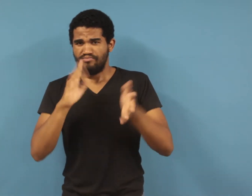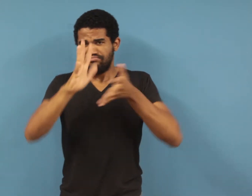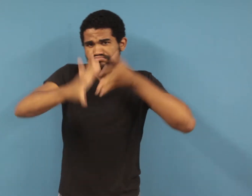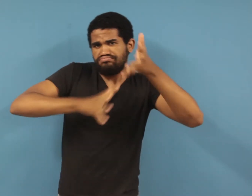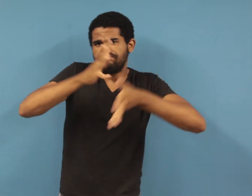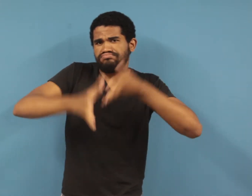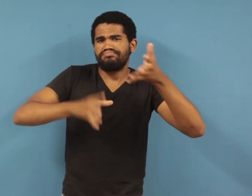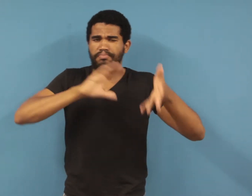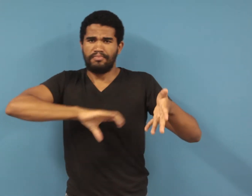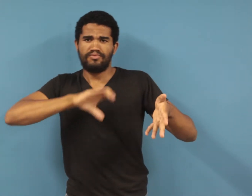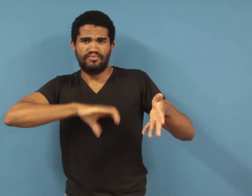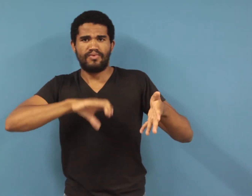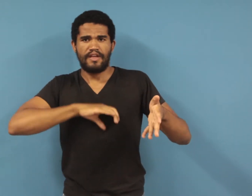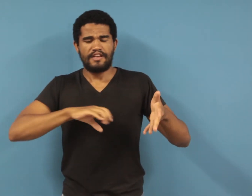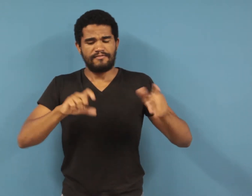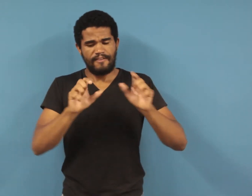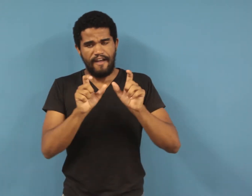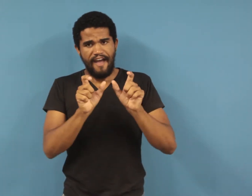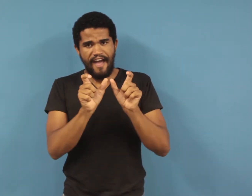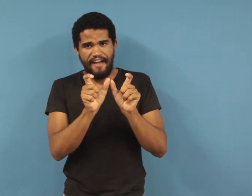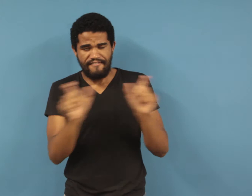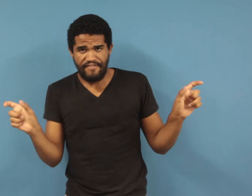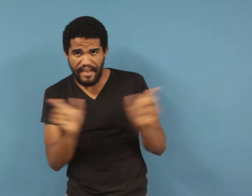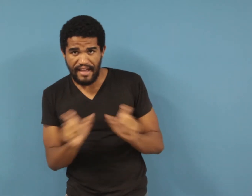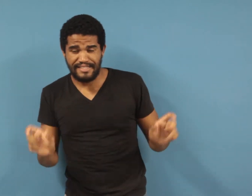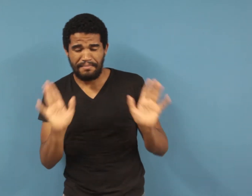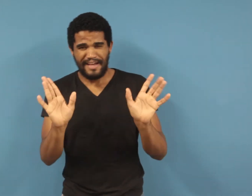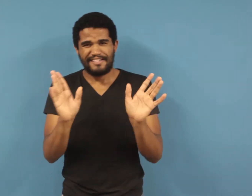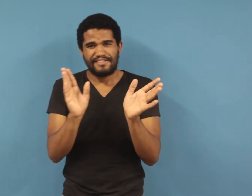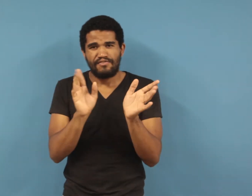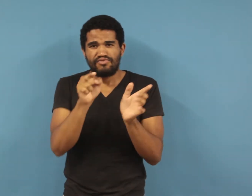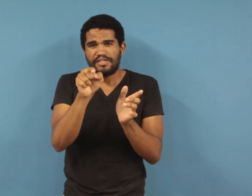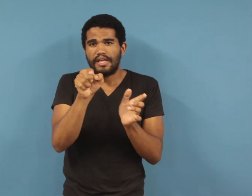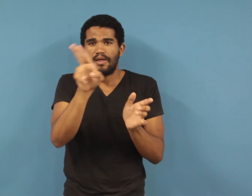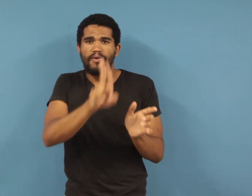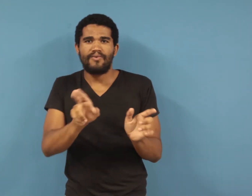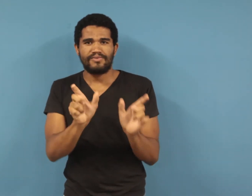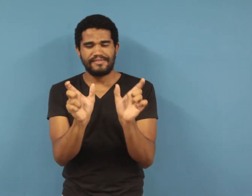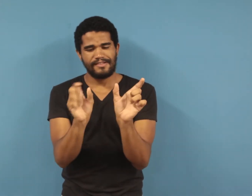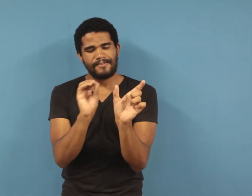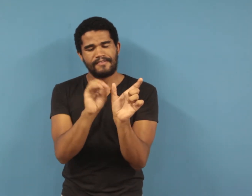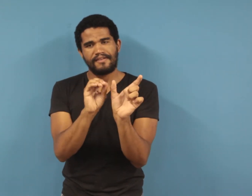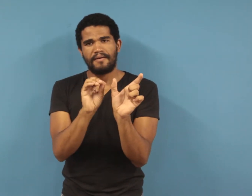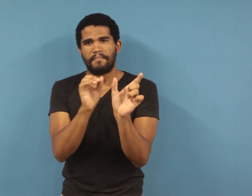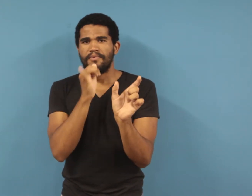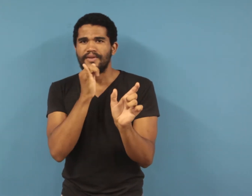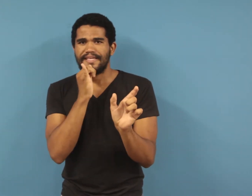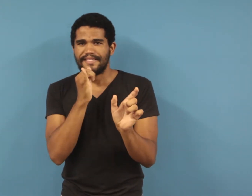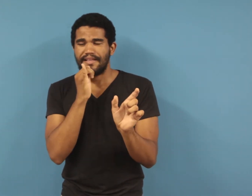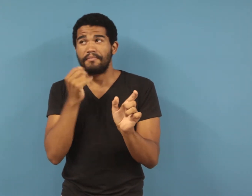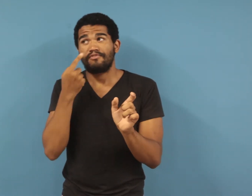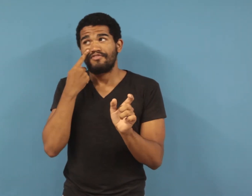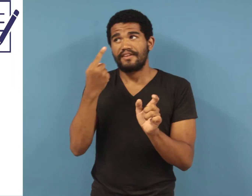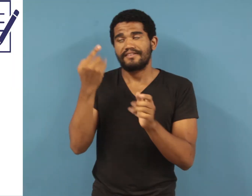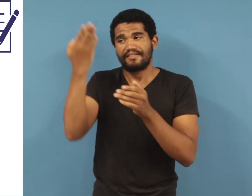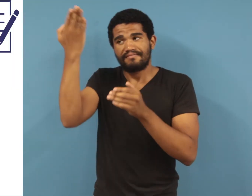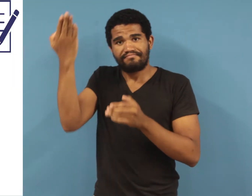surdo provavelmente não usa as seguintes palavras. Logo após isso, a fim